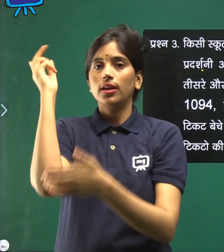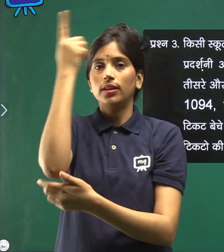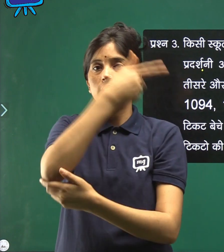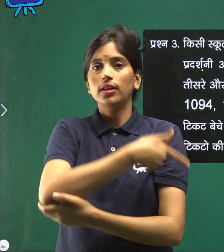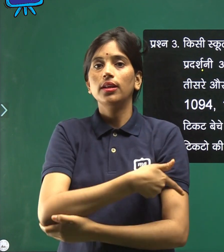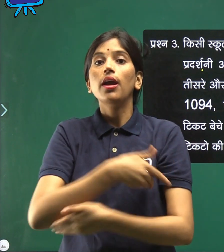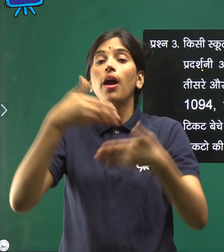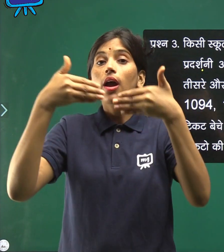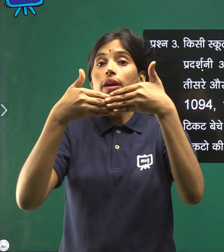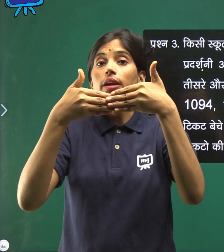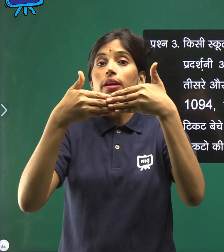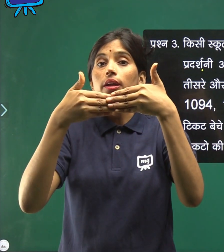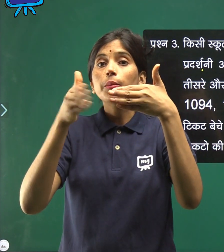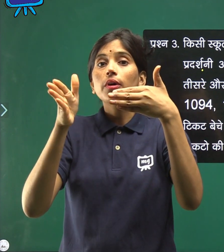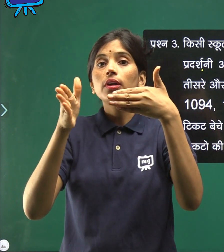खिड़की पर